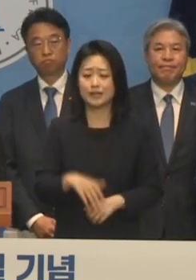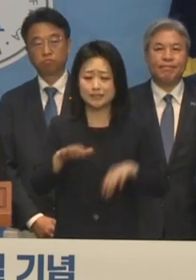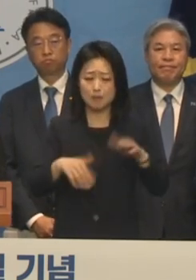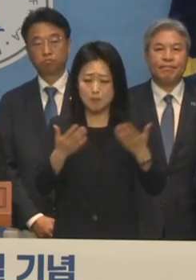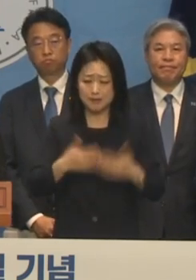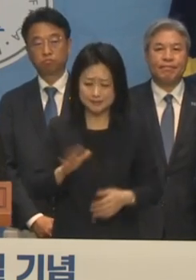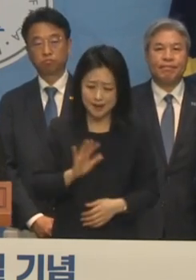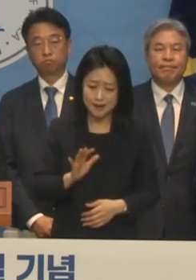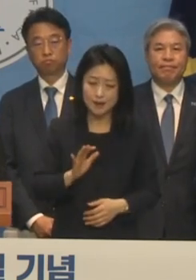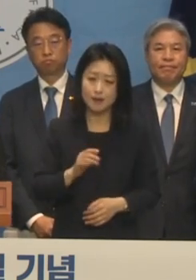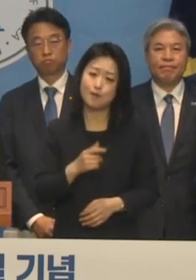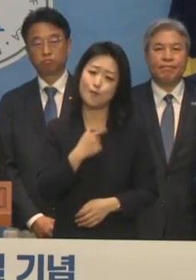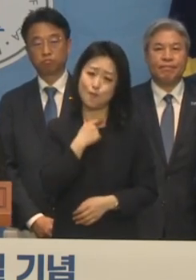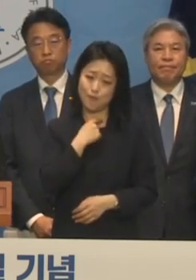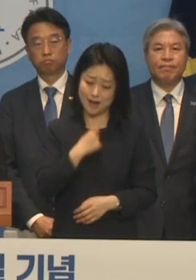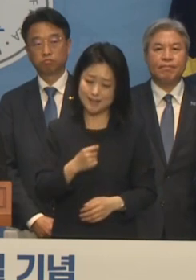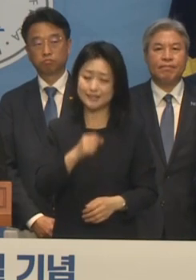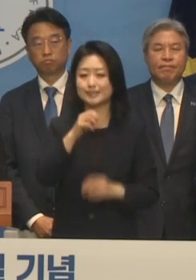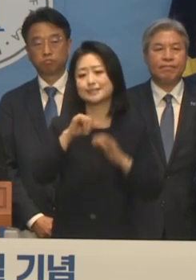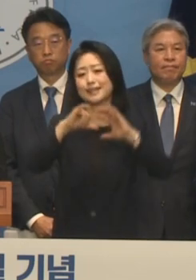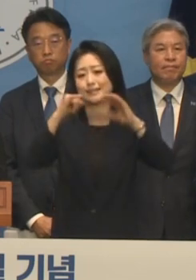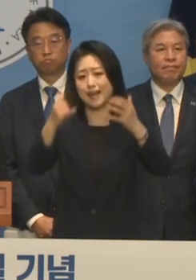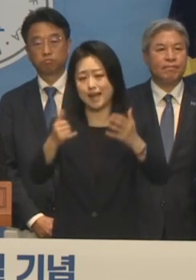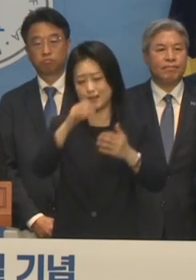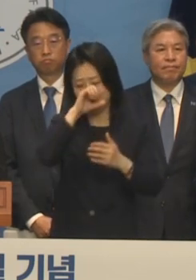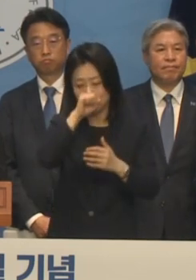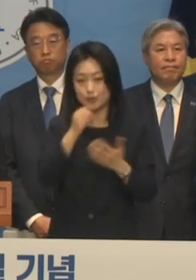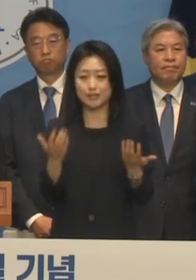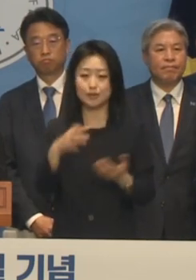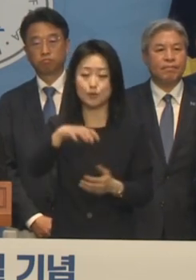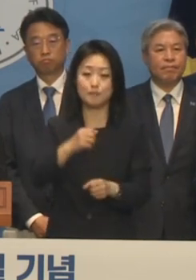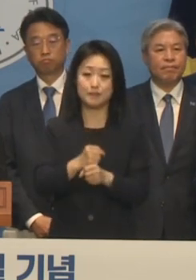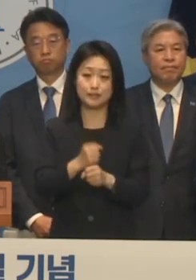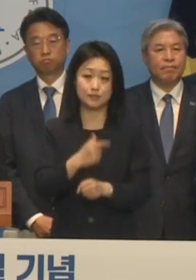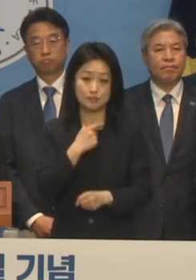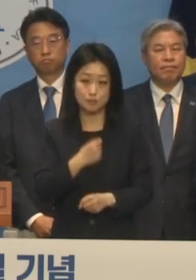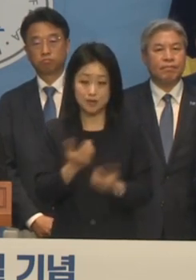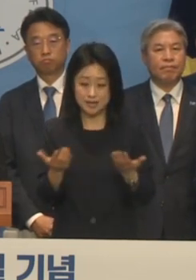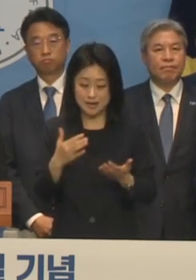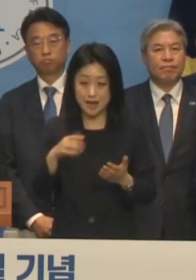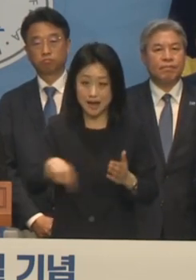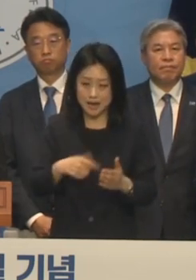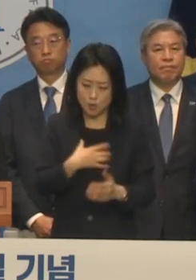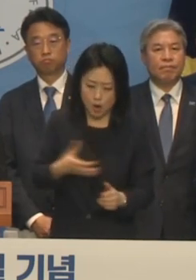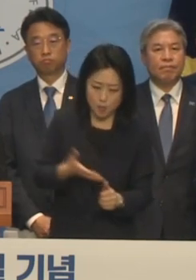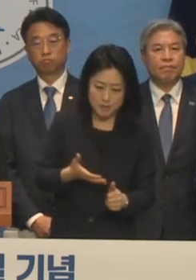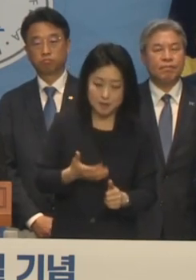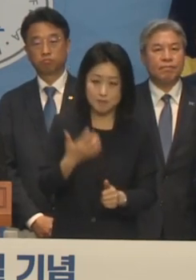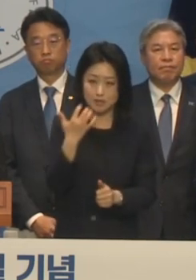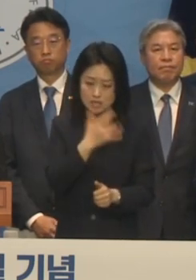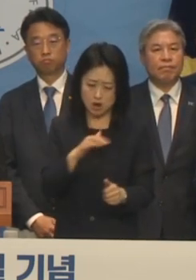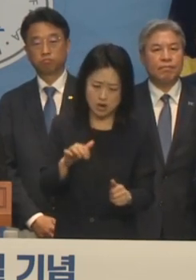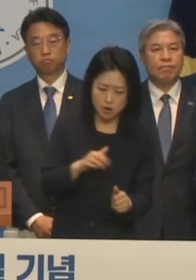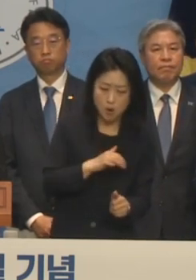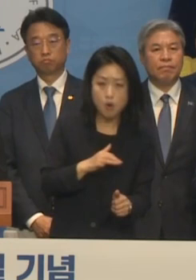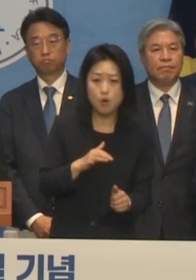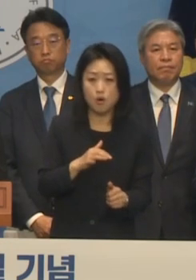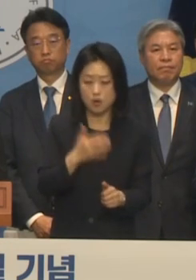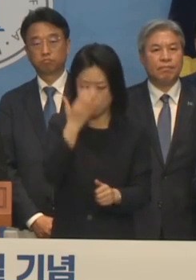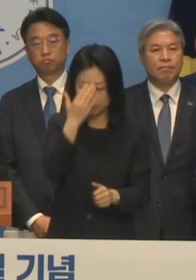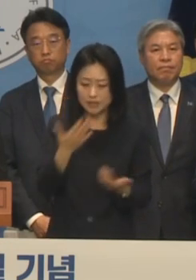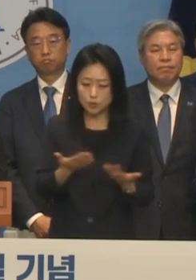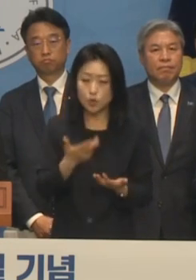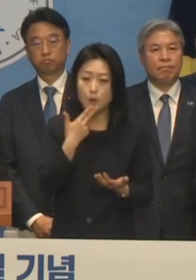차별받지 않는 일터를 만들고 직장 내 괴롭힘, 성희롱, 공짜 노동